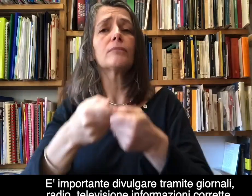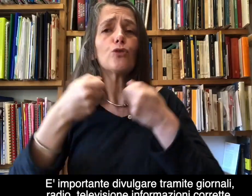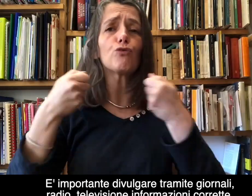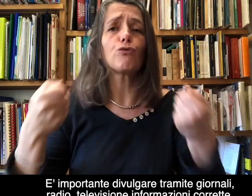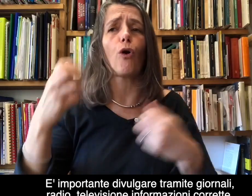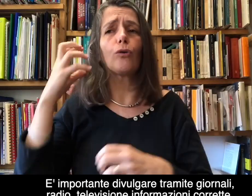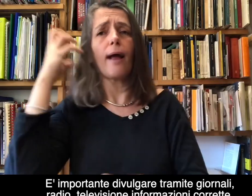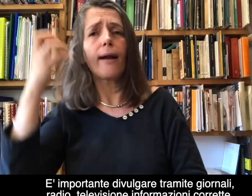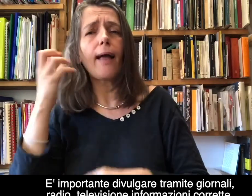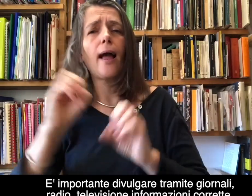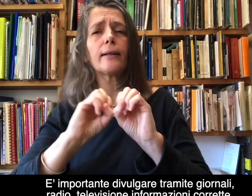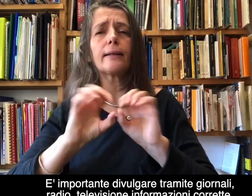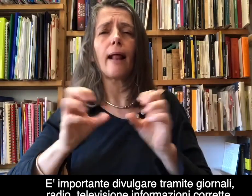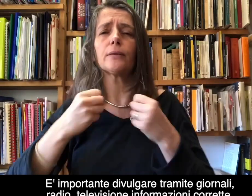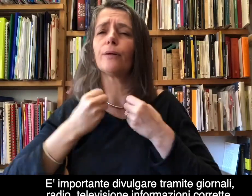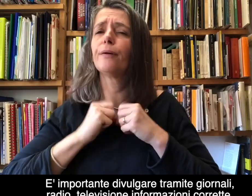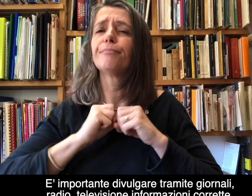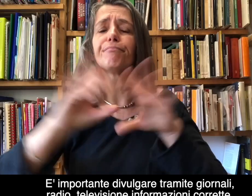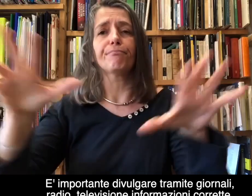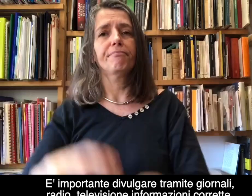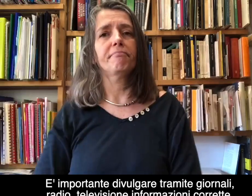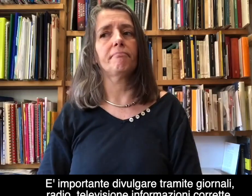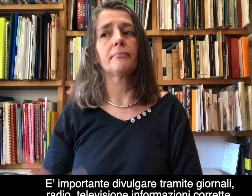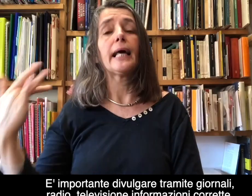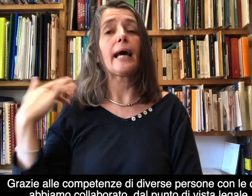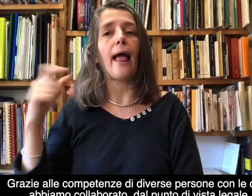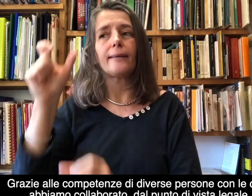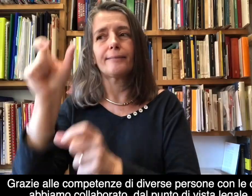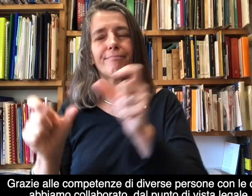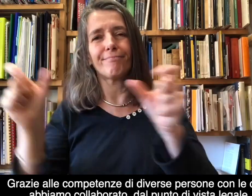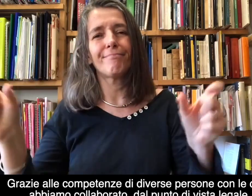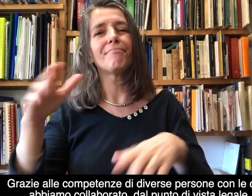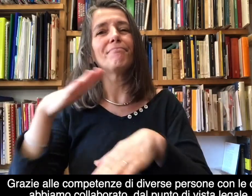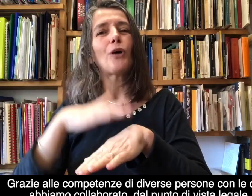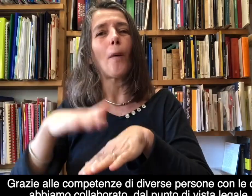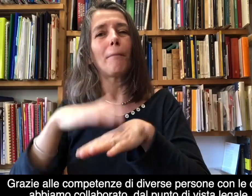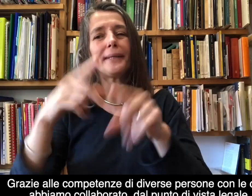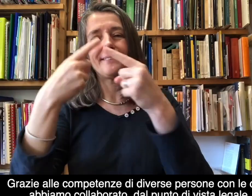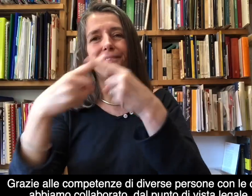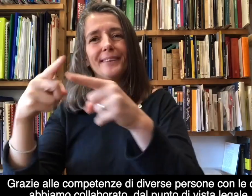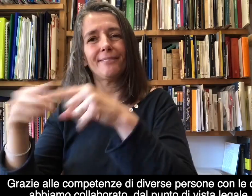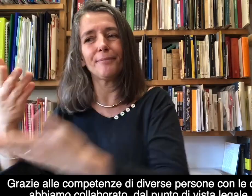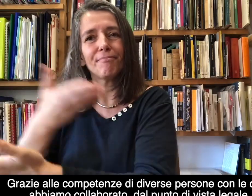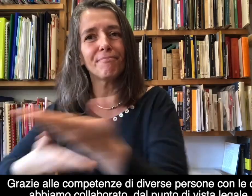importante divulgare tramite giornali radio televisioni informazioni corrette grazie alle competenze di diverse